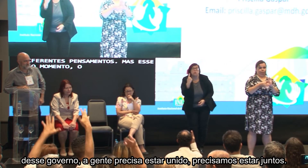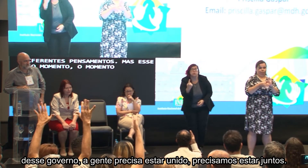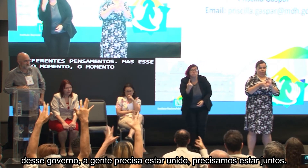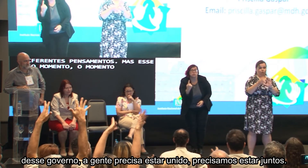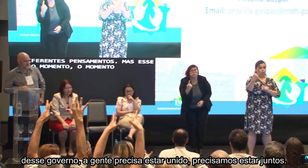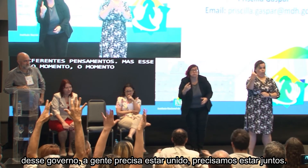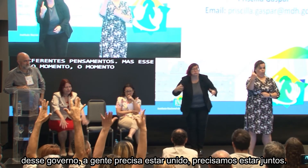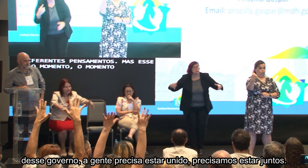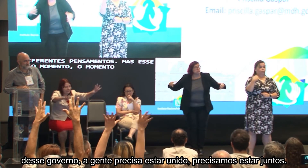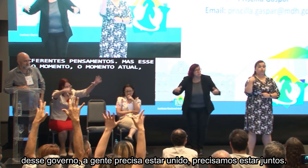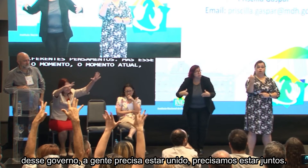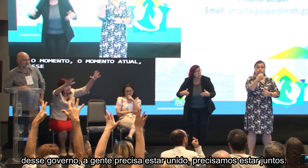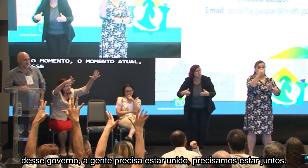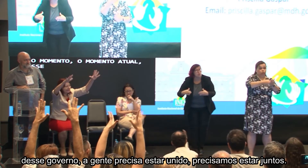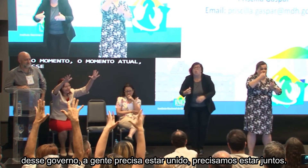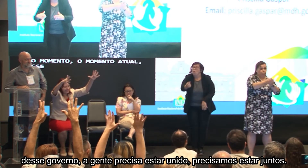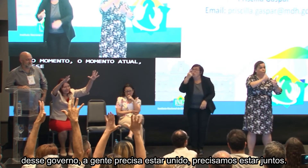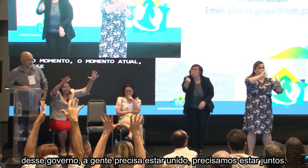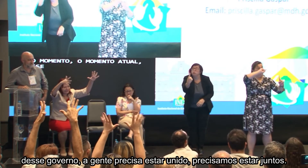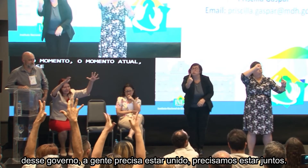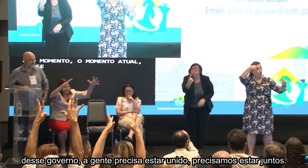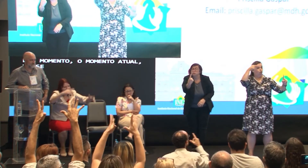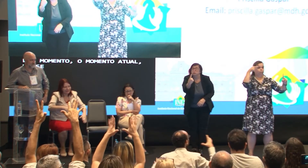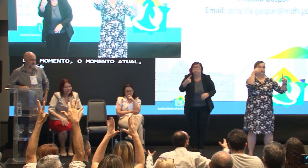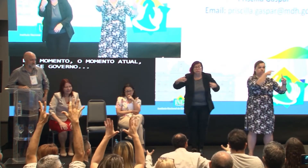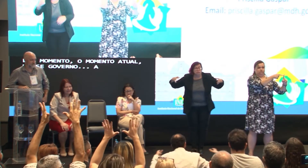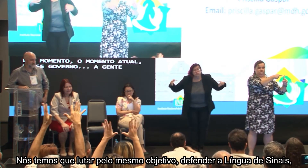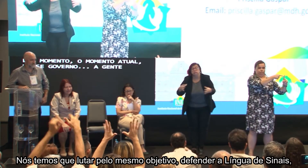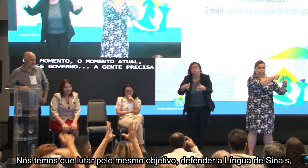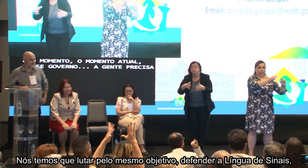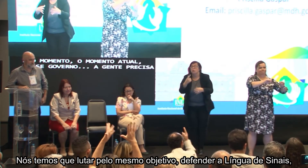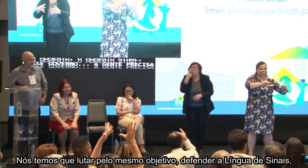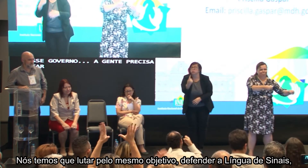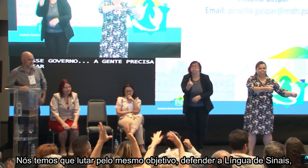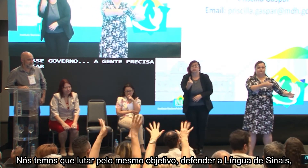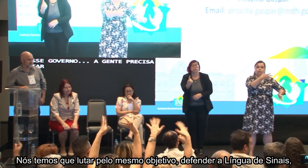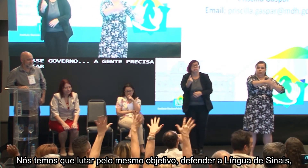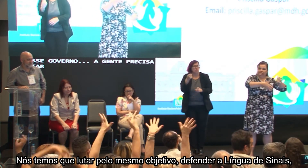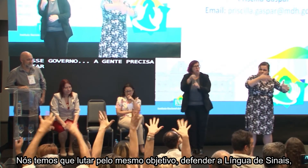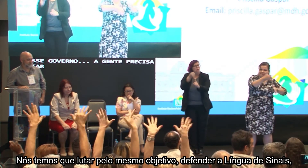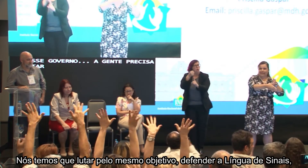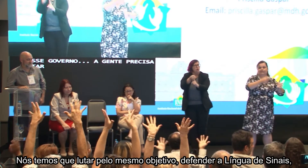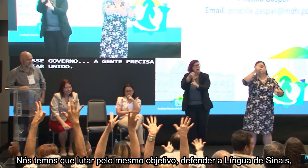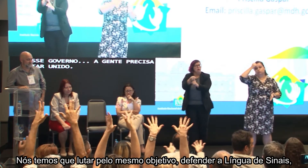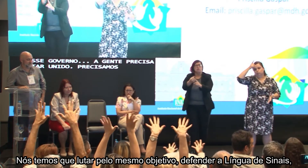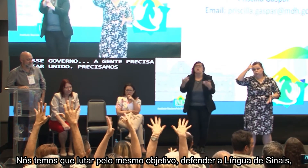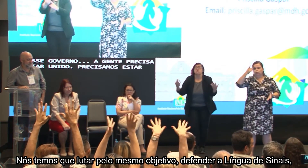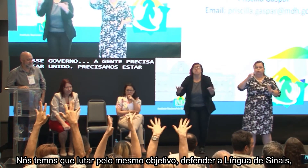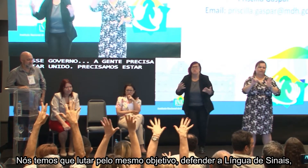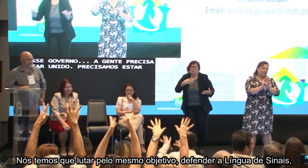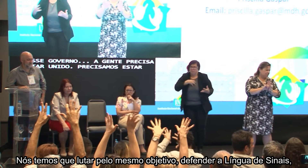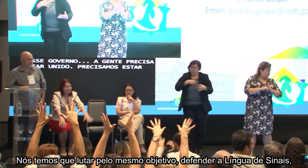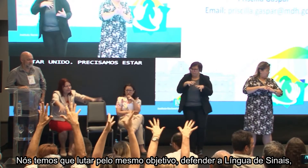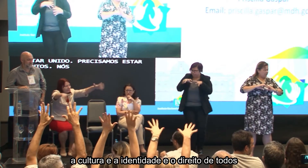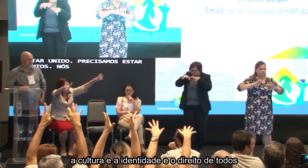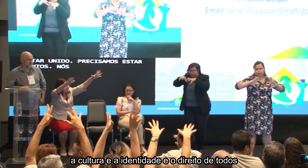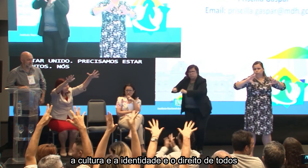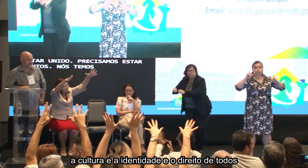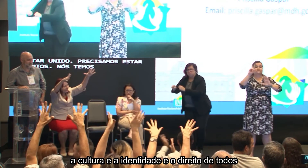A gente precisa estar unido, precisamos estar juntos. Nós temos que lutar pelo mesmo objetivo, defender a língua de sinais, a cultura